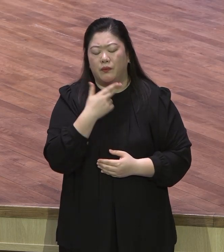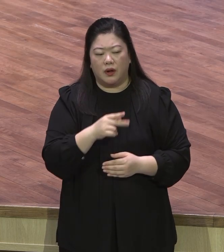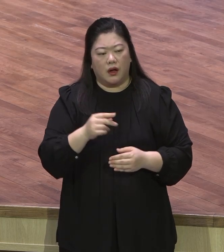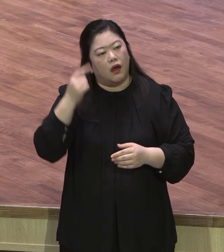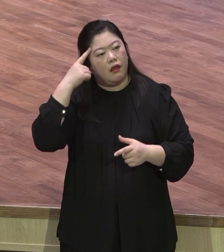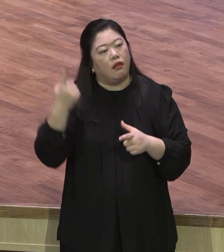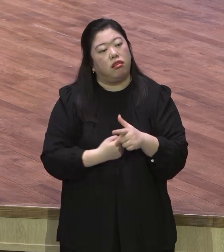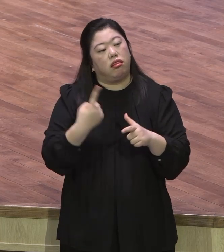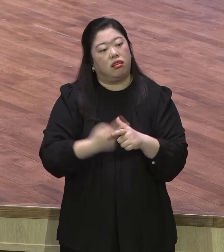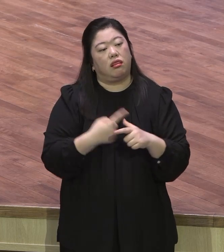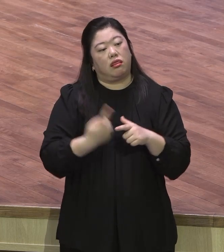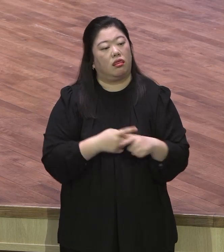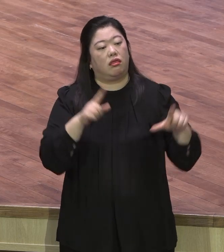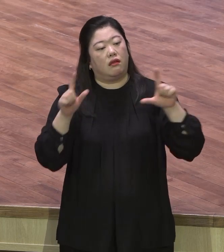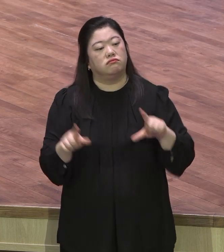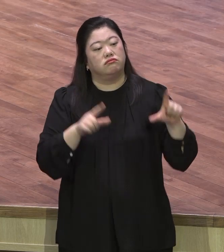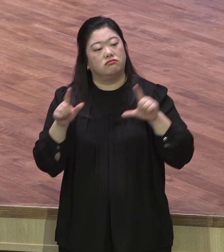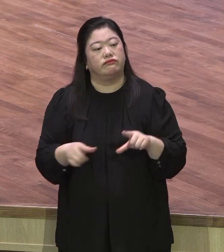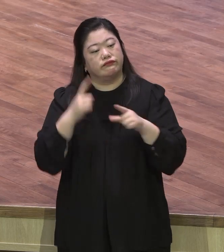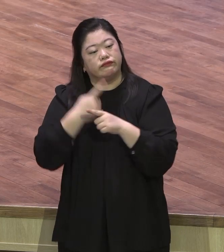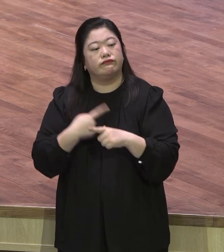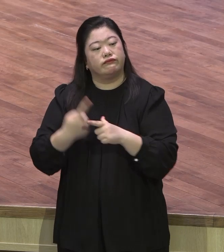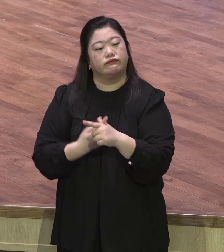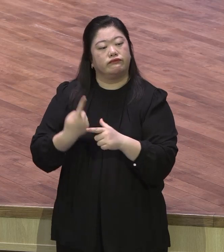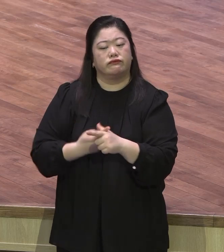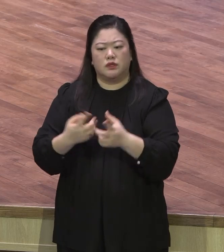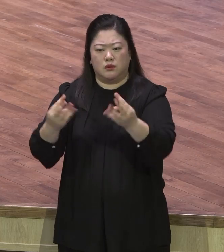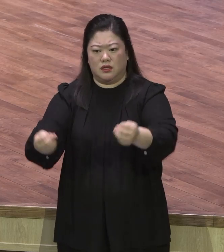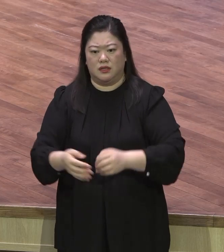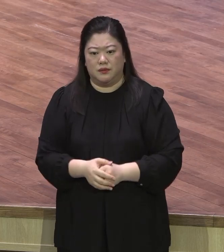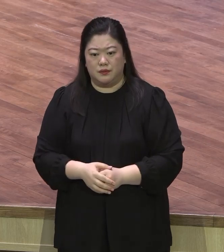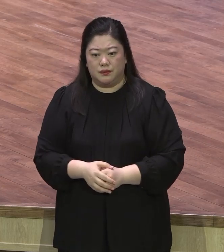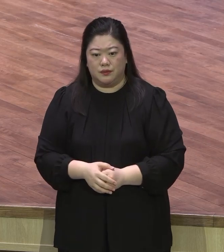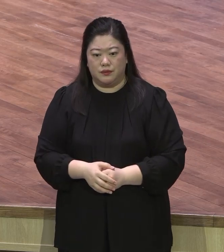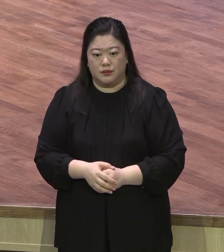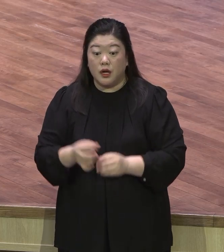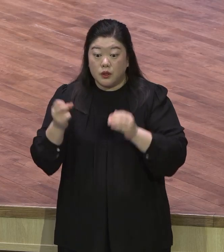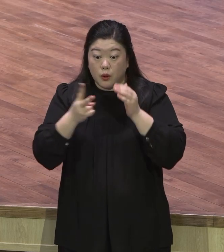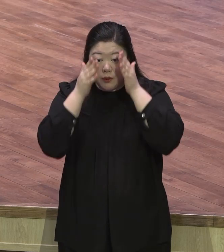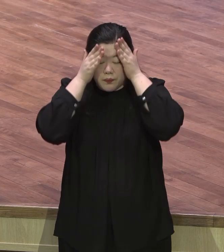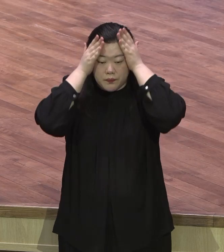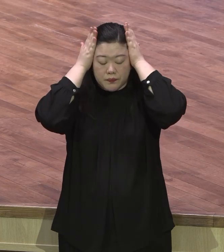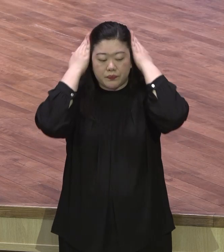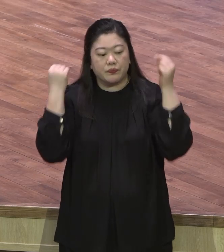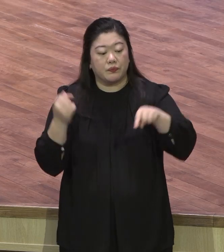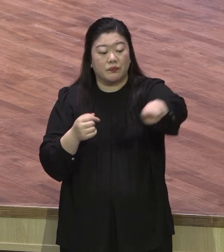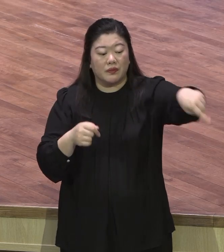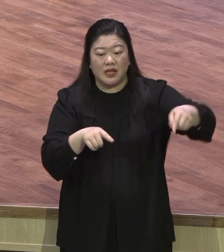살고 있습니다 어떤 것이 참진리인지 알지 못하고 많은 종교인들은 지금 우리 방황하십니다 No way